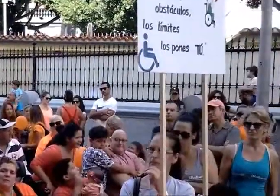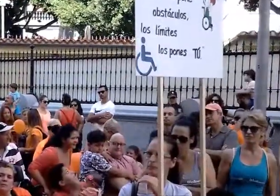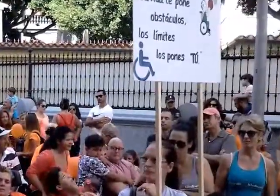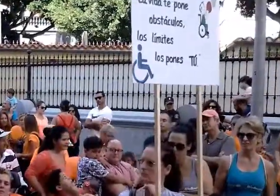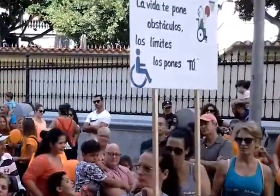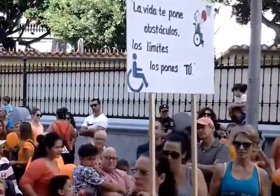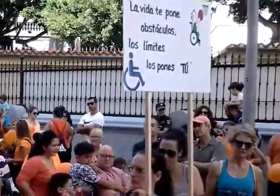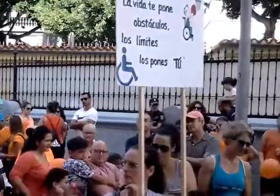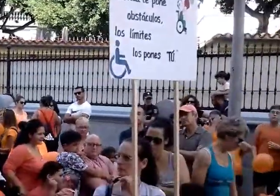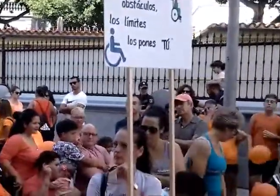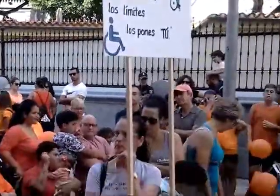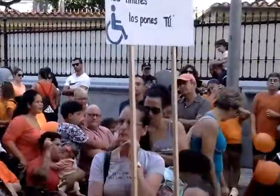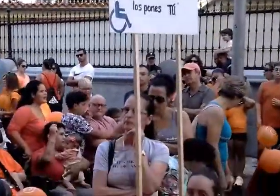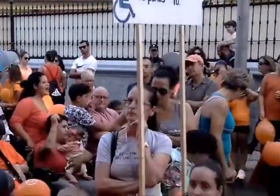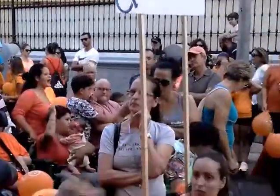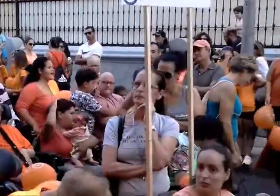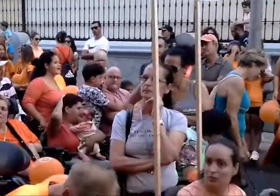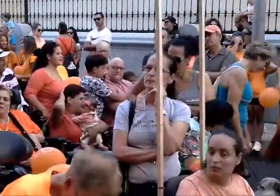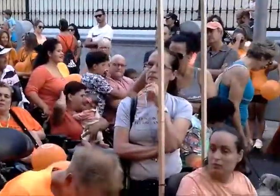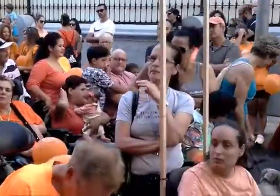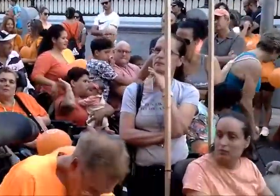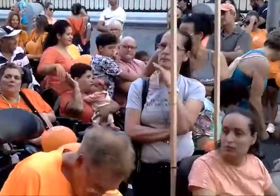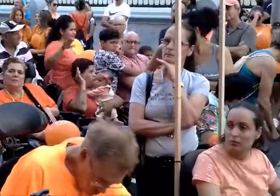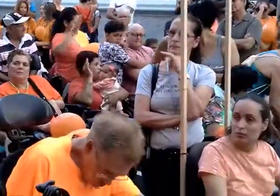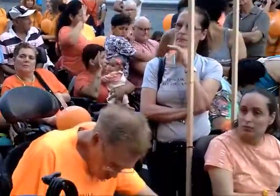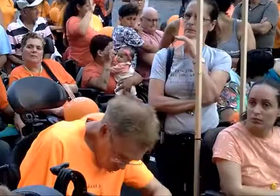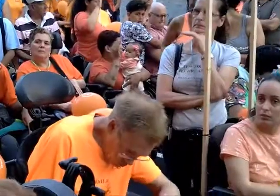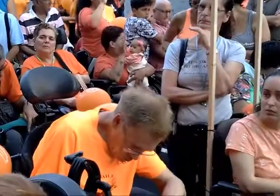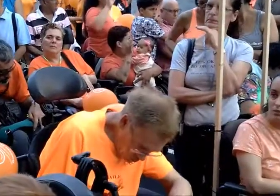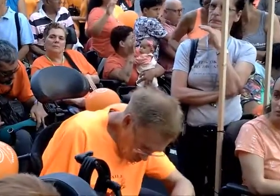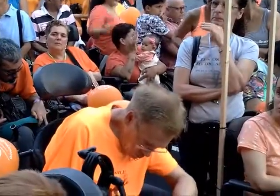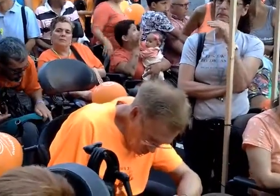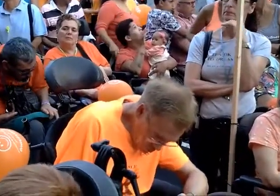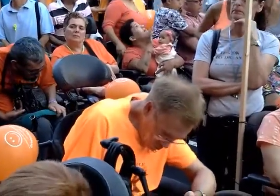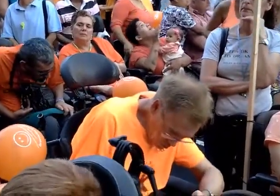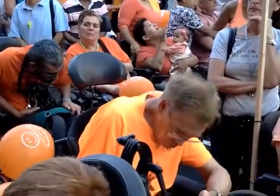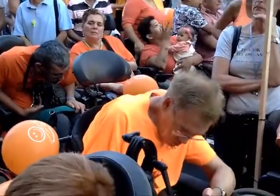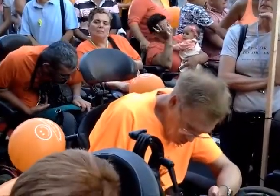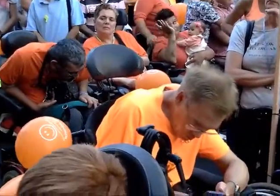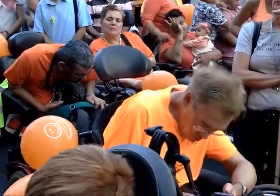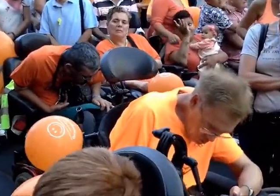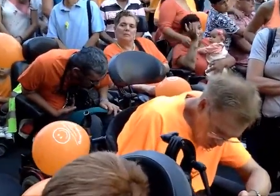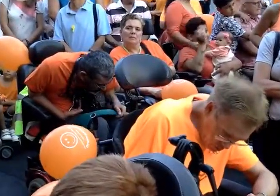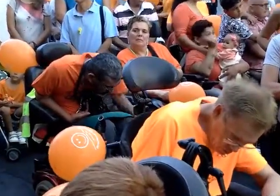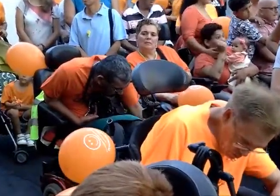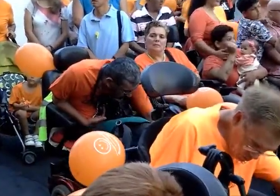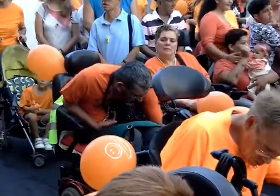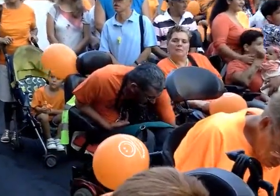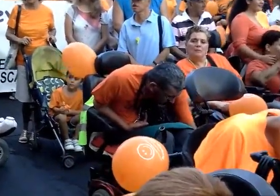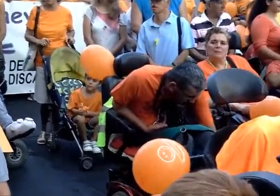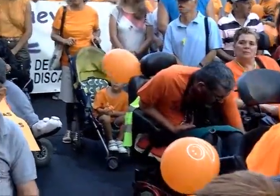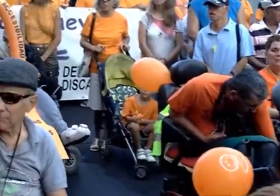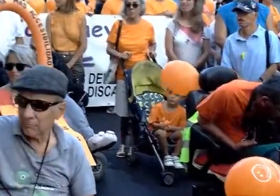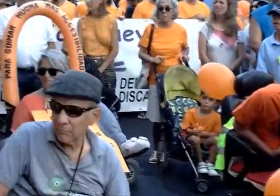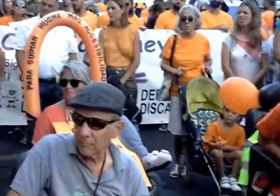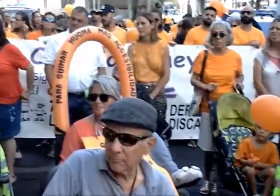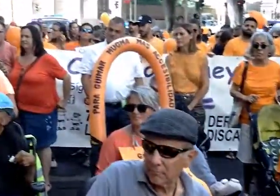marcha, se acordó a petición de los asociados y por unanimidad de la Junta